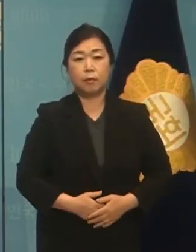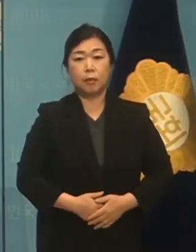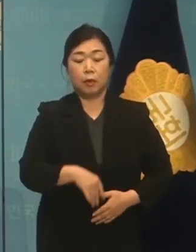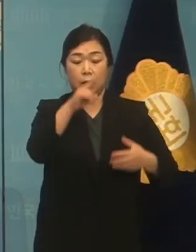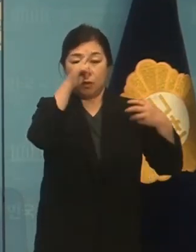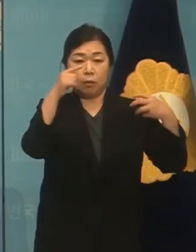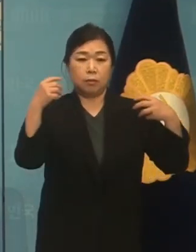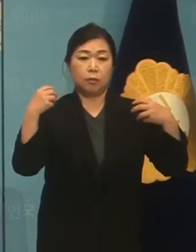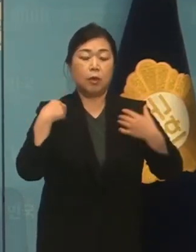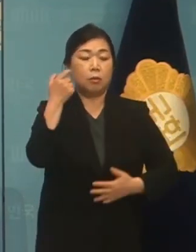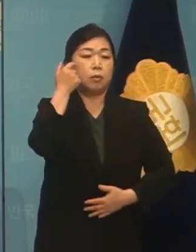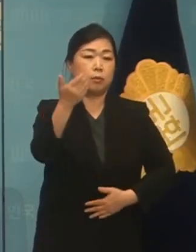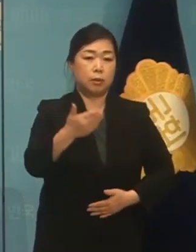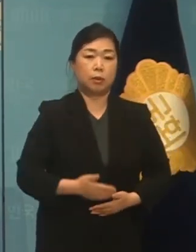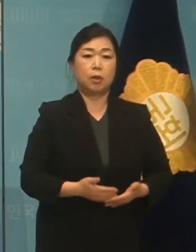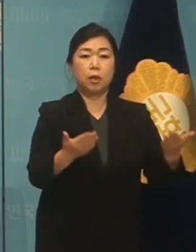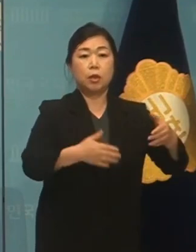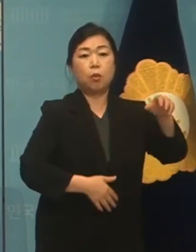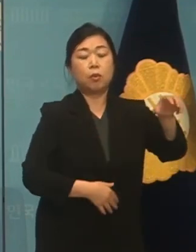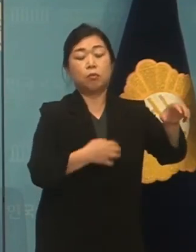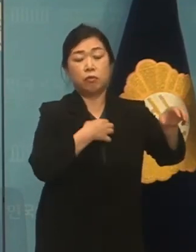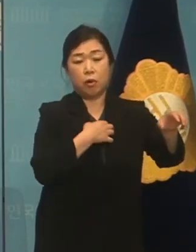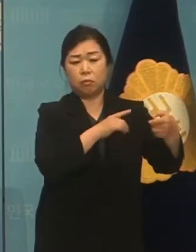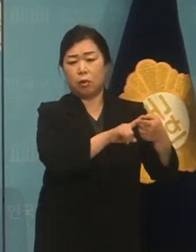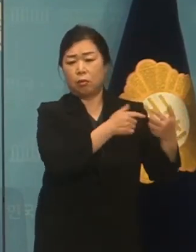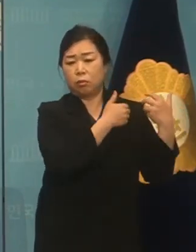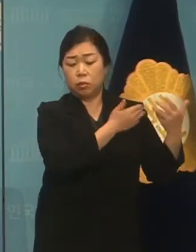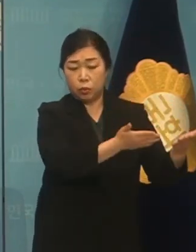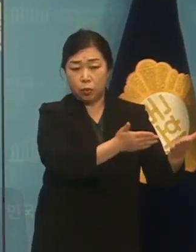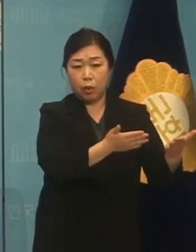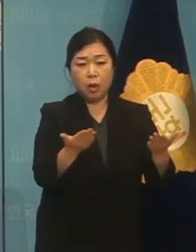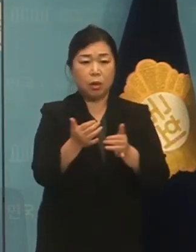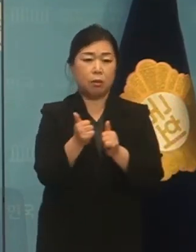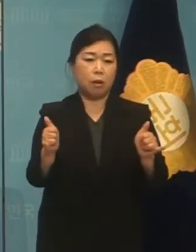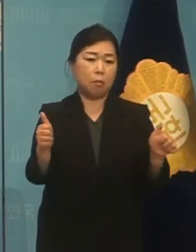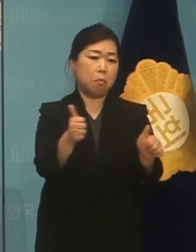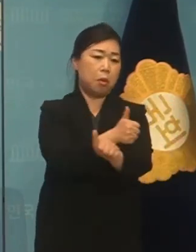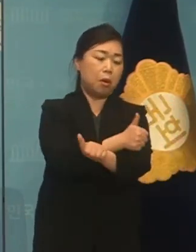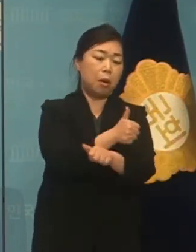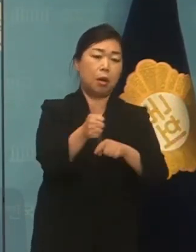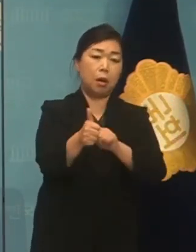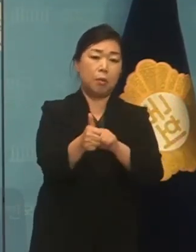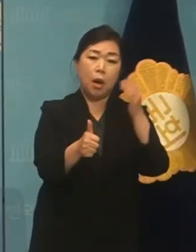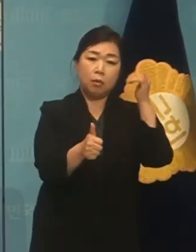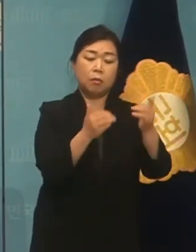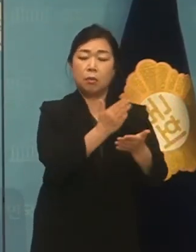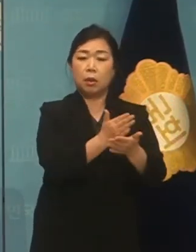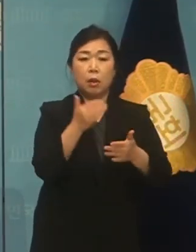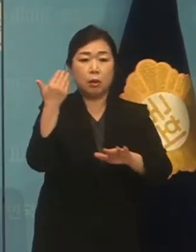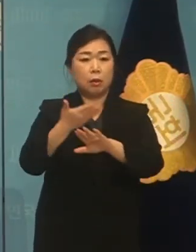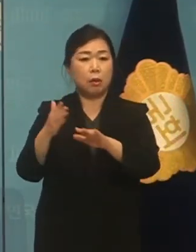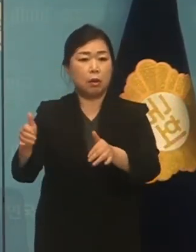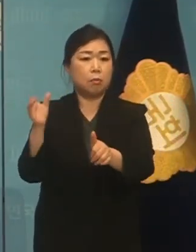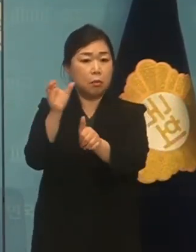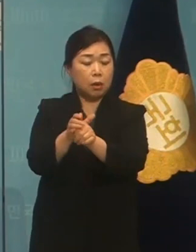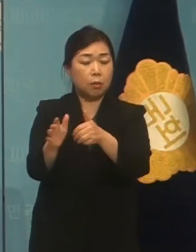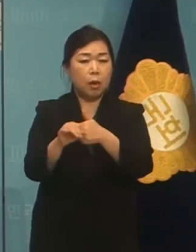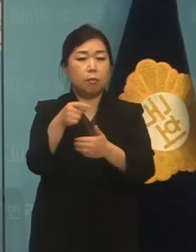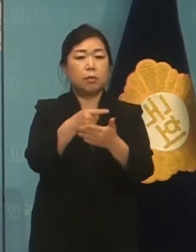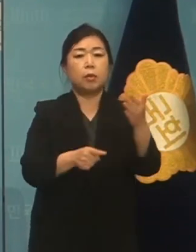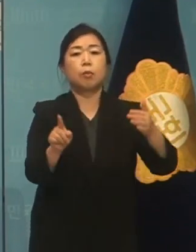정부에게 좋습니다. 일터에서의 위험성은 그대로 둔 채 일하는 사람만 바꾼다면 결국 그 피해는 누구한테